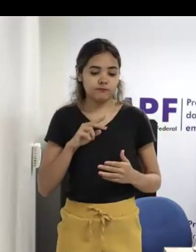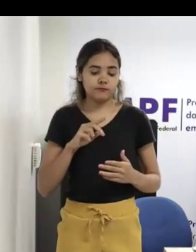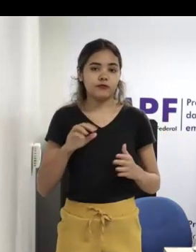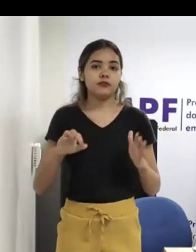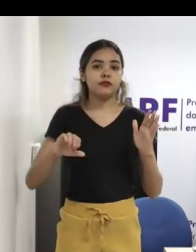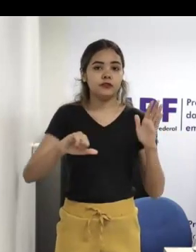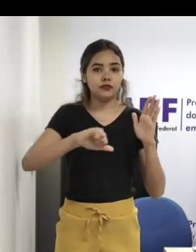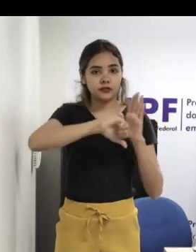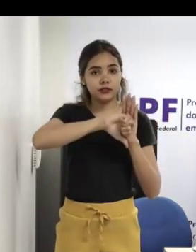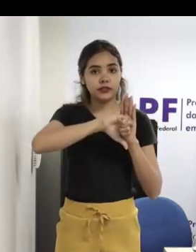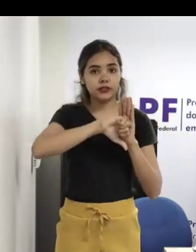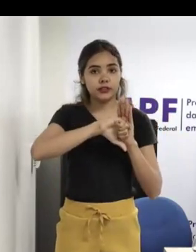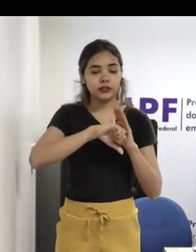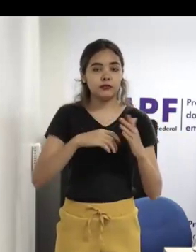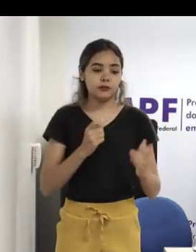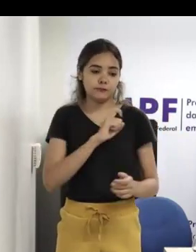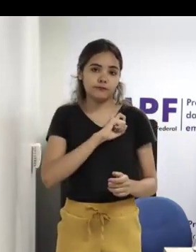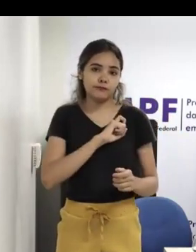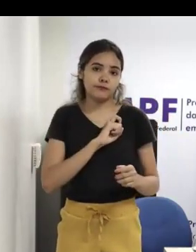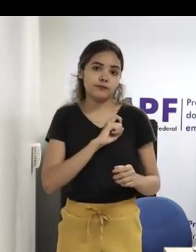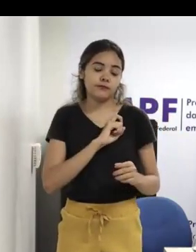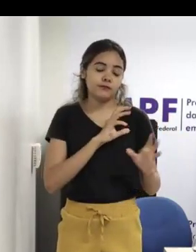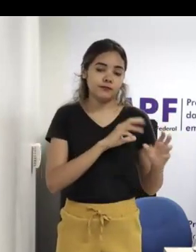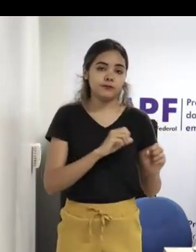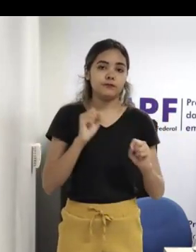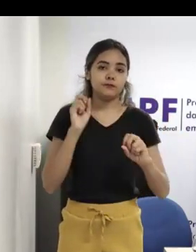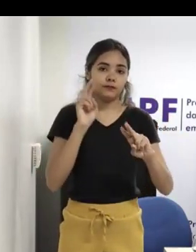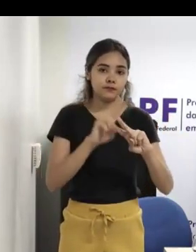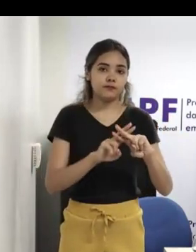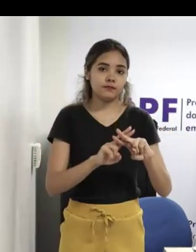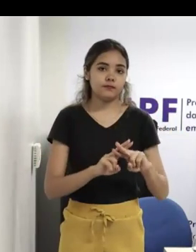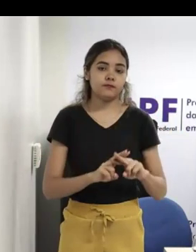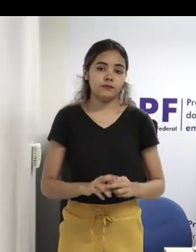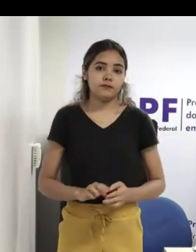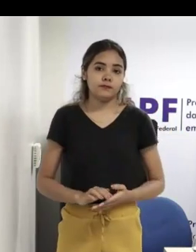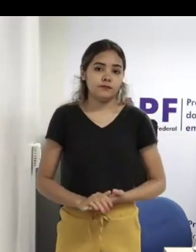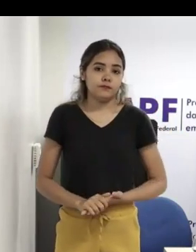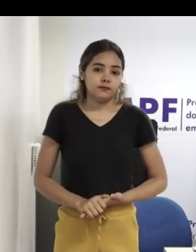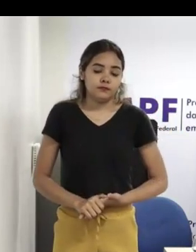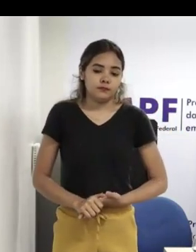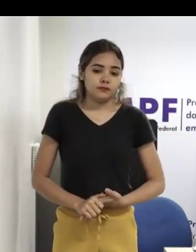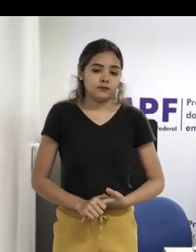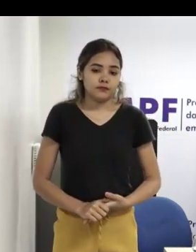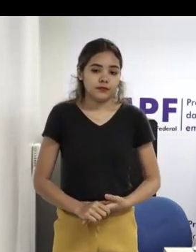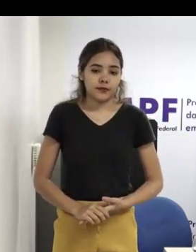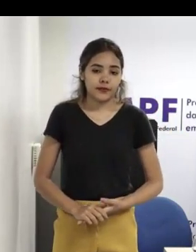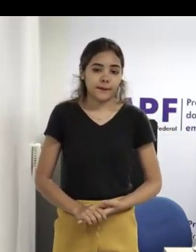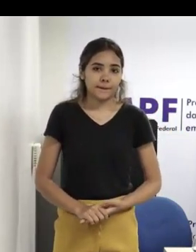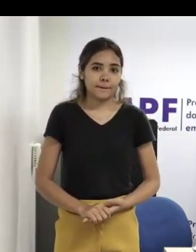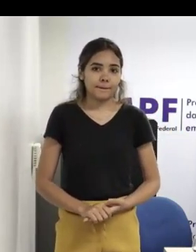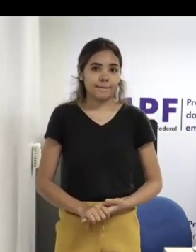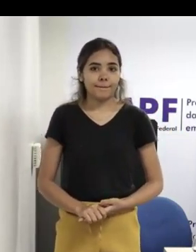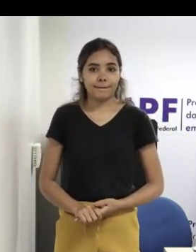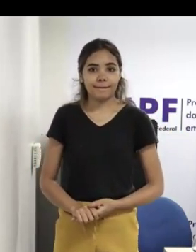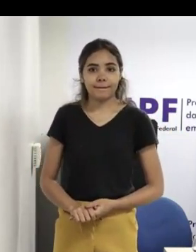posterior condenação desses agentes delituosos né bom existe um livro que o